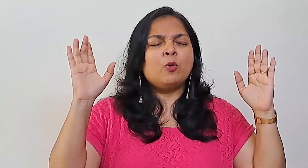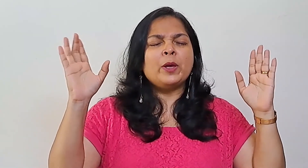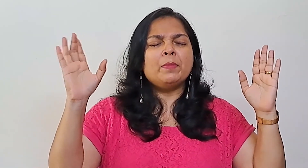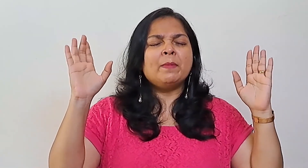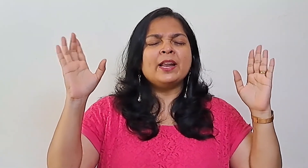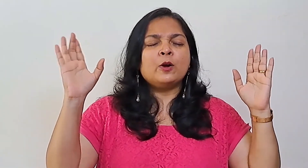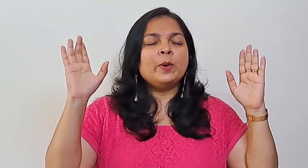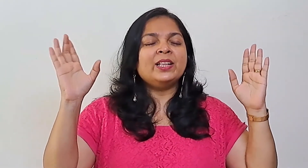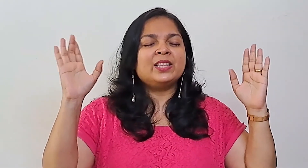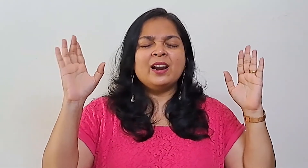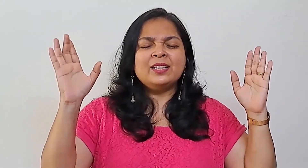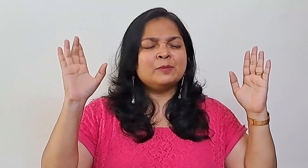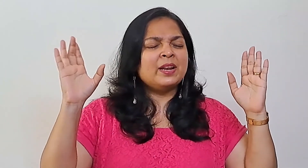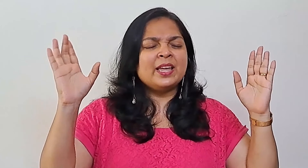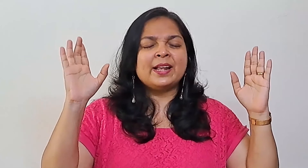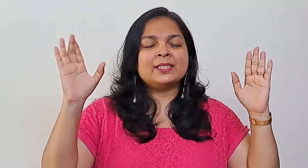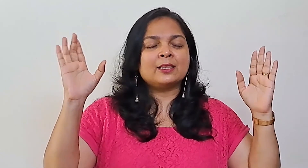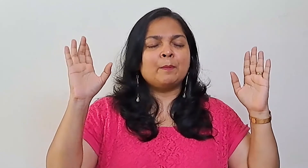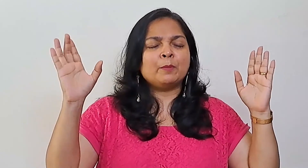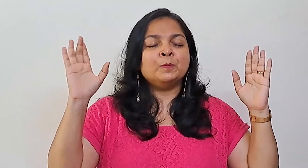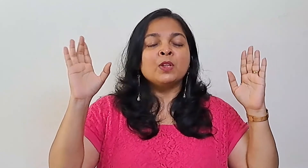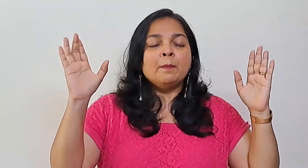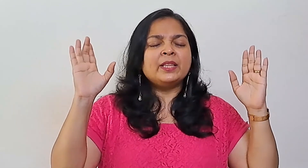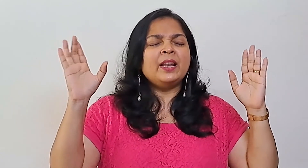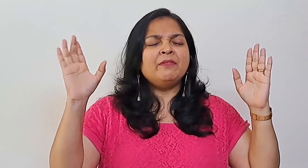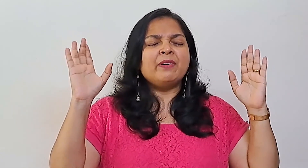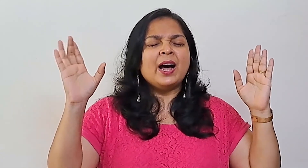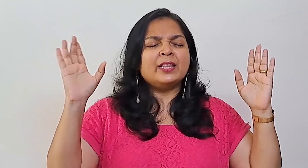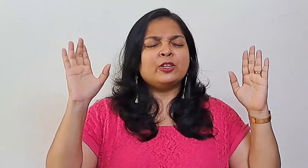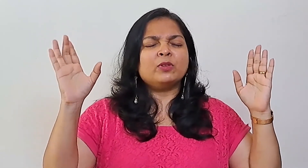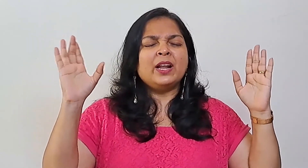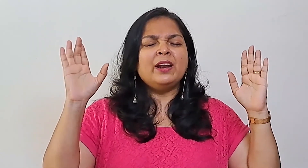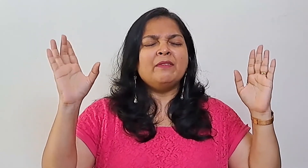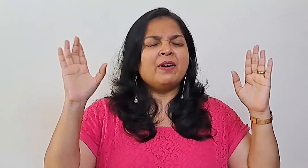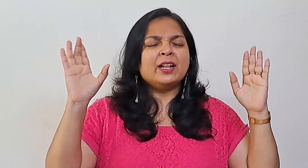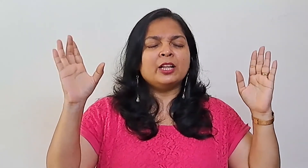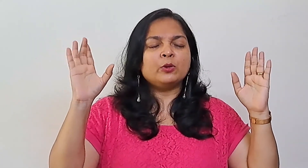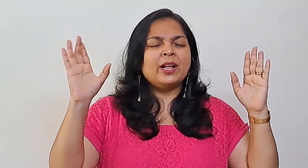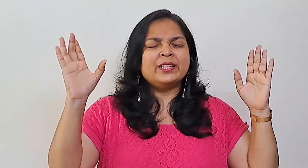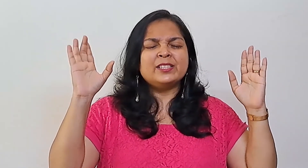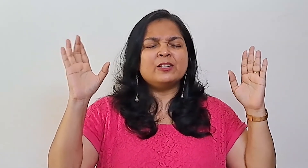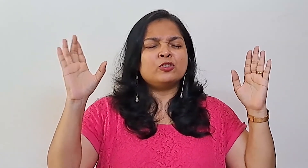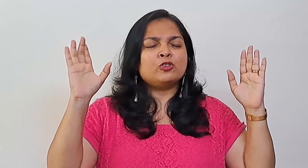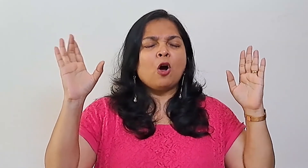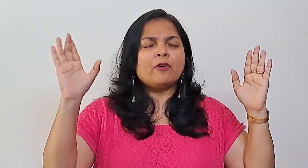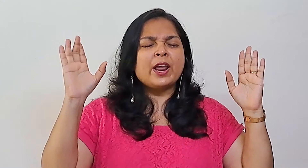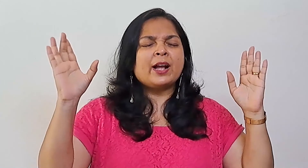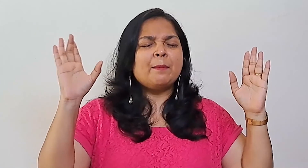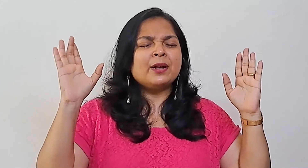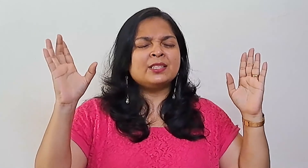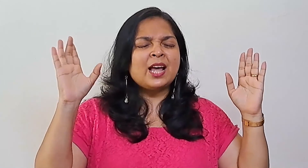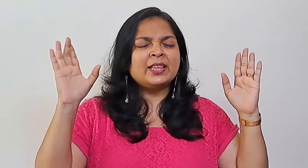ਪਵਿੱਤਰ ਆਤਮਾ ਦਾ ਮੰਦਿਰ ਹੈ, ਕੋਈ ਬਿਮਾਰੀ, ਕੋਈ ਦਰਦ ਇਹਨਾਂ ਵਿੱਚ ਨਹੀਂ ਰਹਿ ਸਕਦੀ। ਮੈਂ ਧੰਨਵਾਦ ਕਰਦੀ ਹਾਂ, ਧੰਨਵਾਦ ਪਿਤਾ ਪਰਮੇਸ਼ਵਰ। ਹੈਲਥ